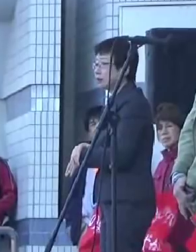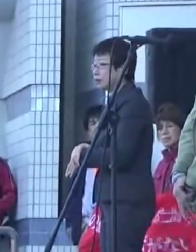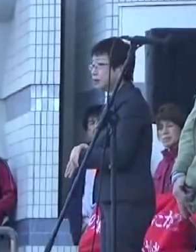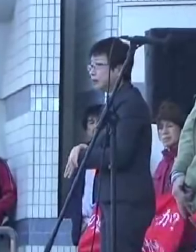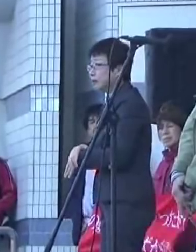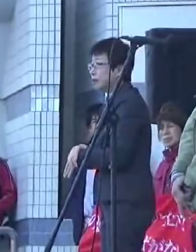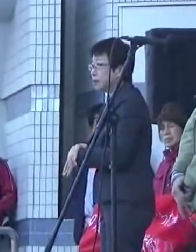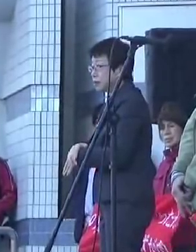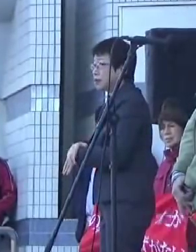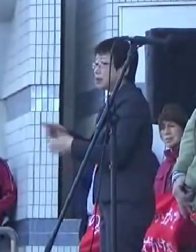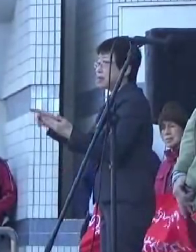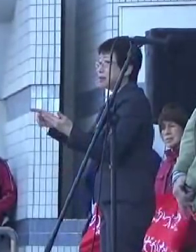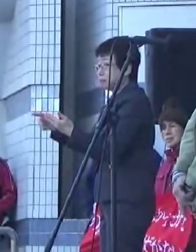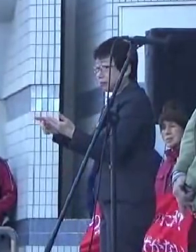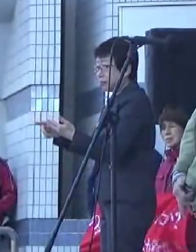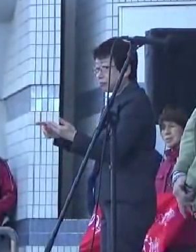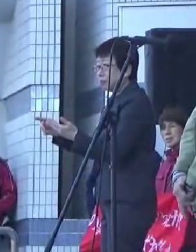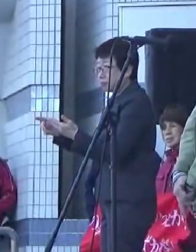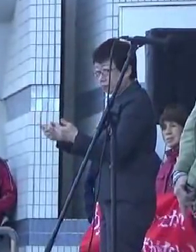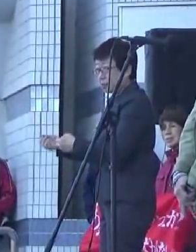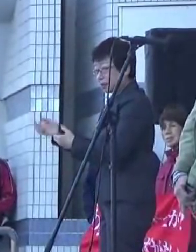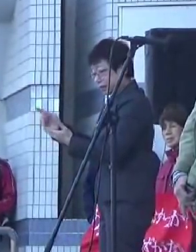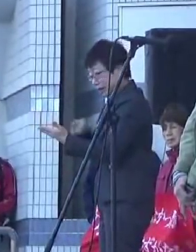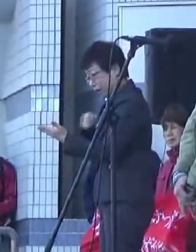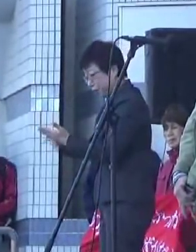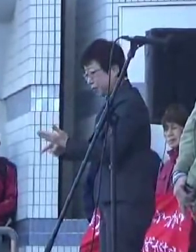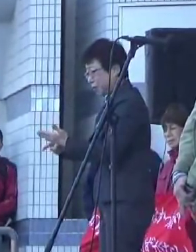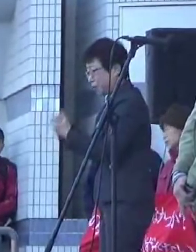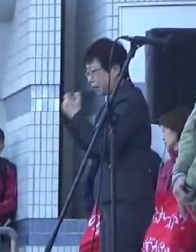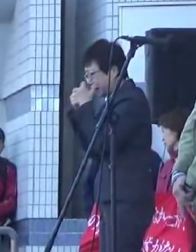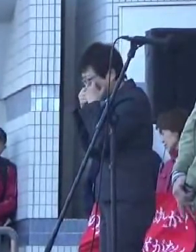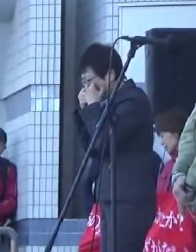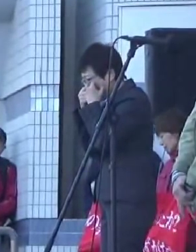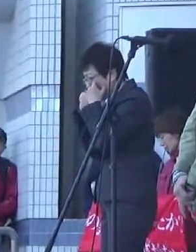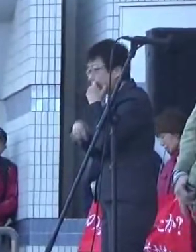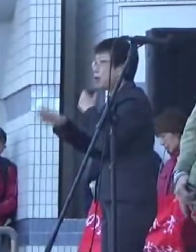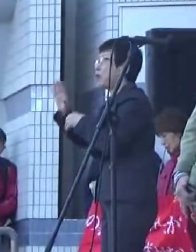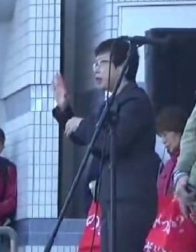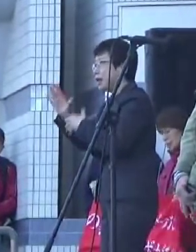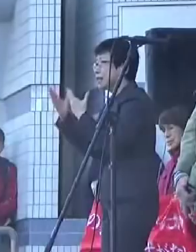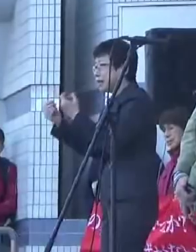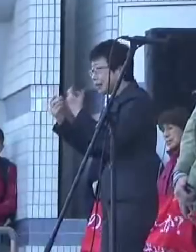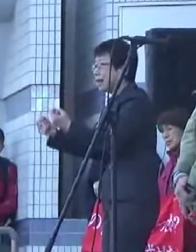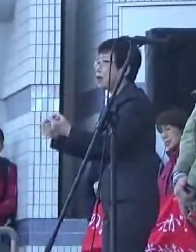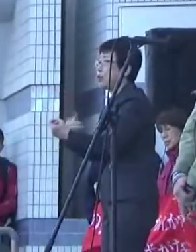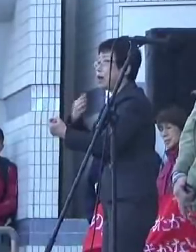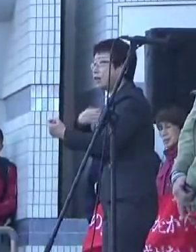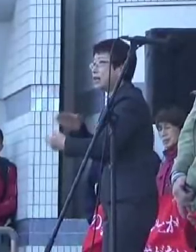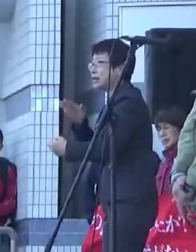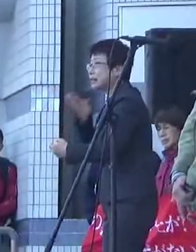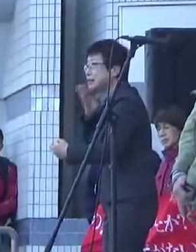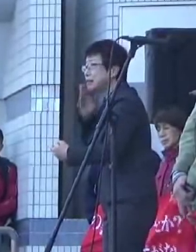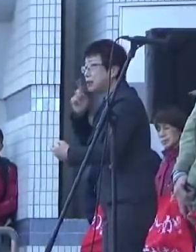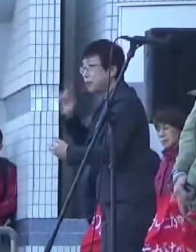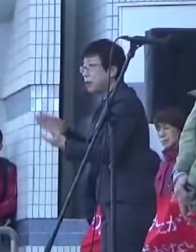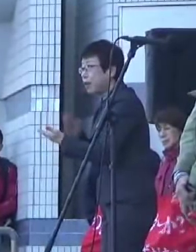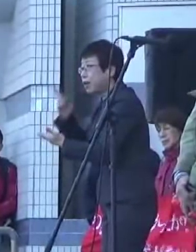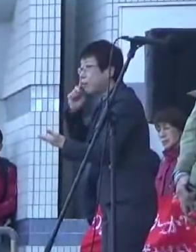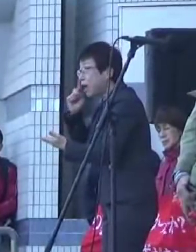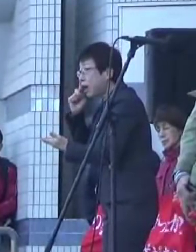直すこともできないものではないと、絶対に私たちはこの真実の目を持